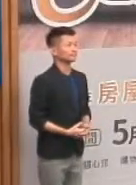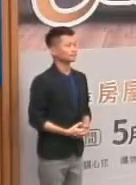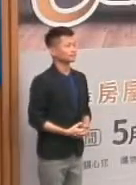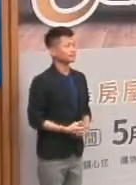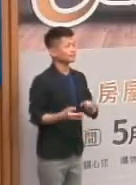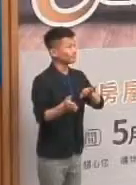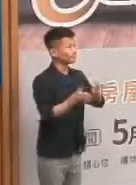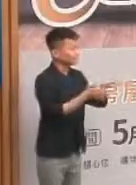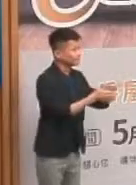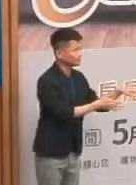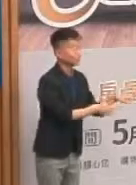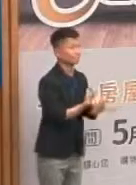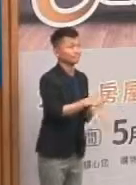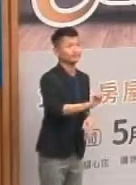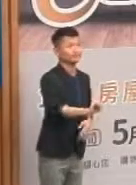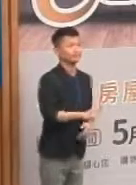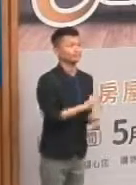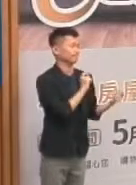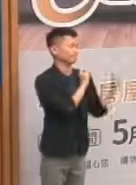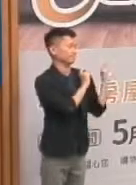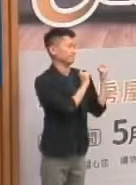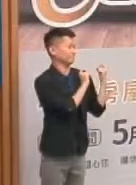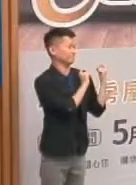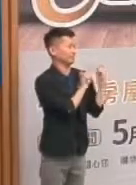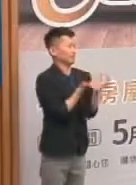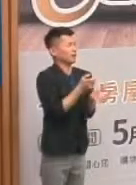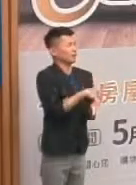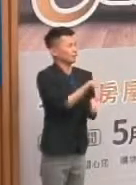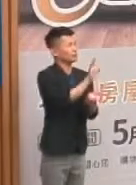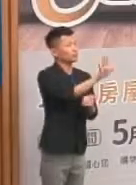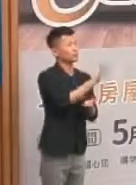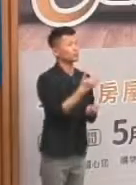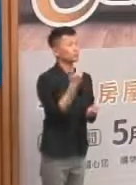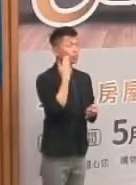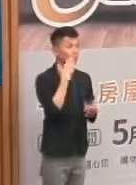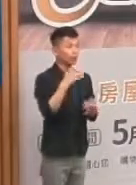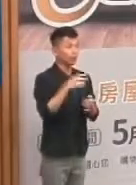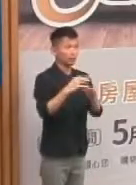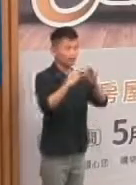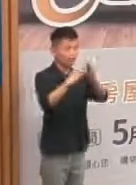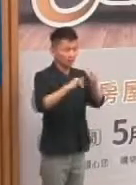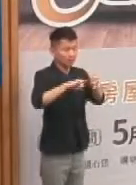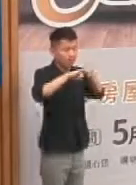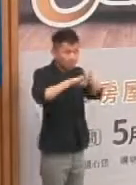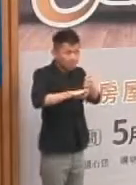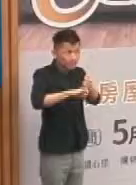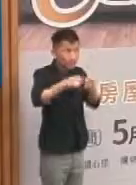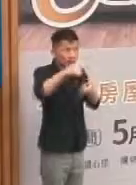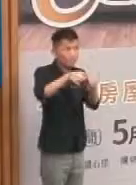了。那另外一个就是我们最近，其实我们刚才讲的就是说，不管你约定转账或者是说我们